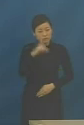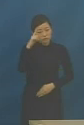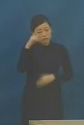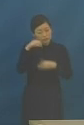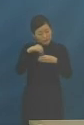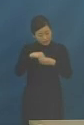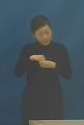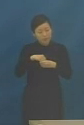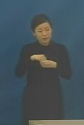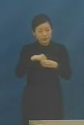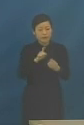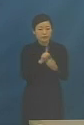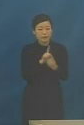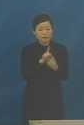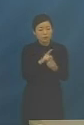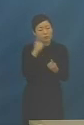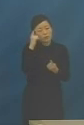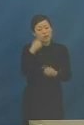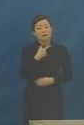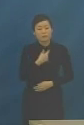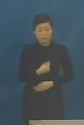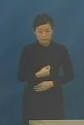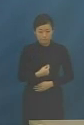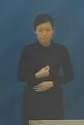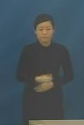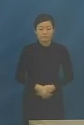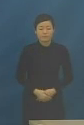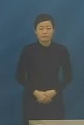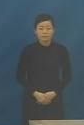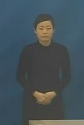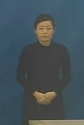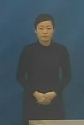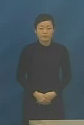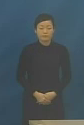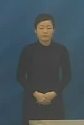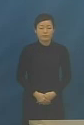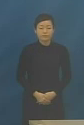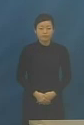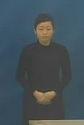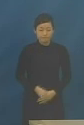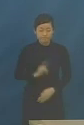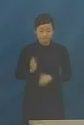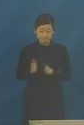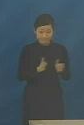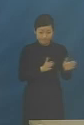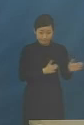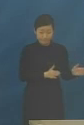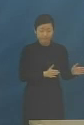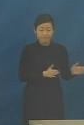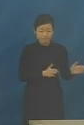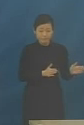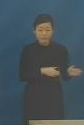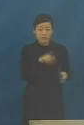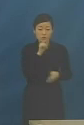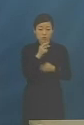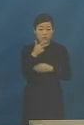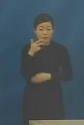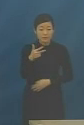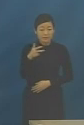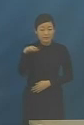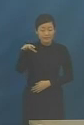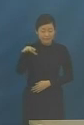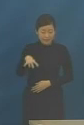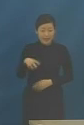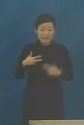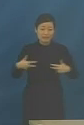対応を考えていきたいとおもいますセンパですねえまあ鳥取市の方でシンポジウム